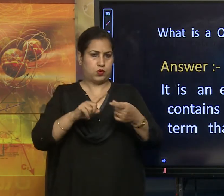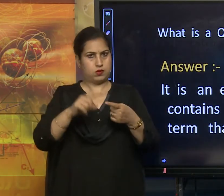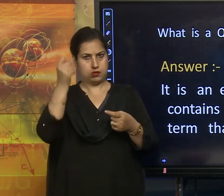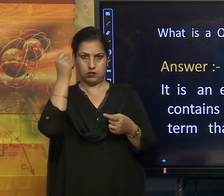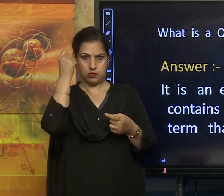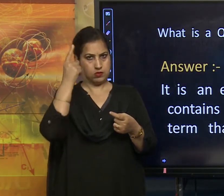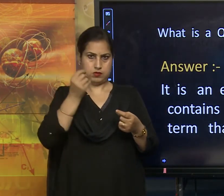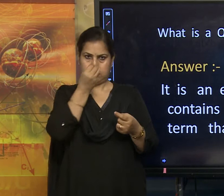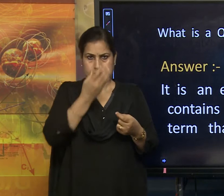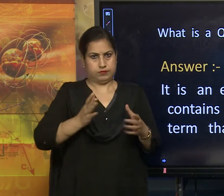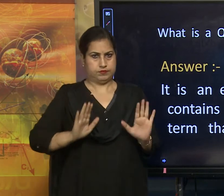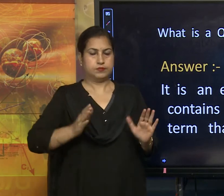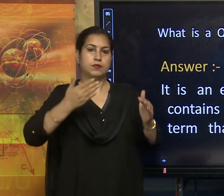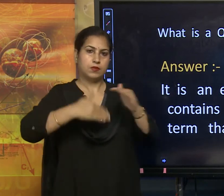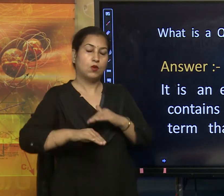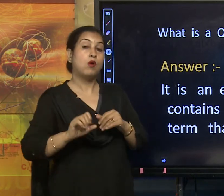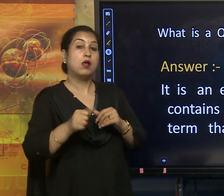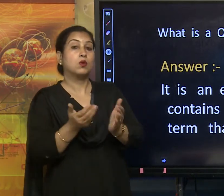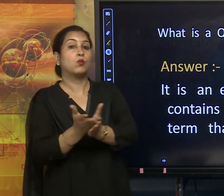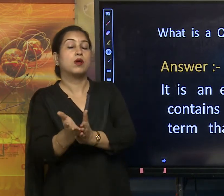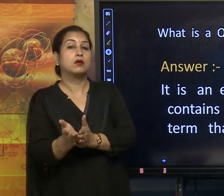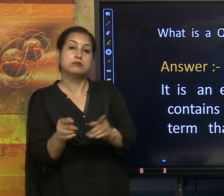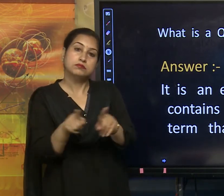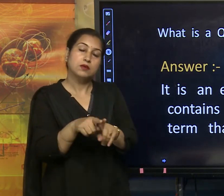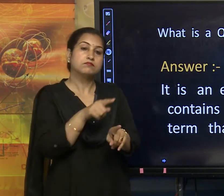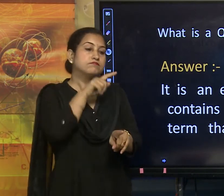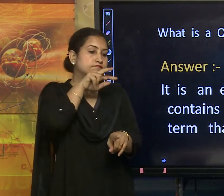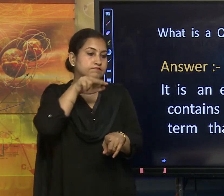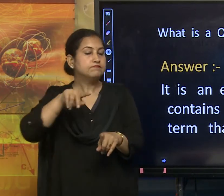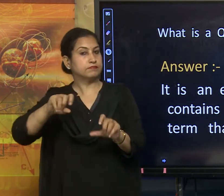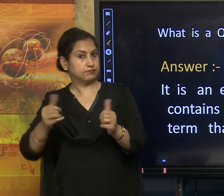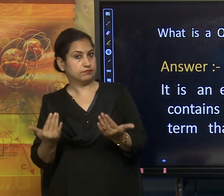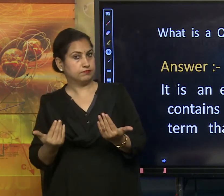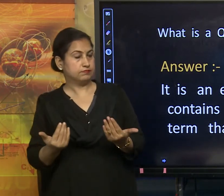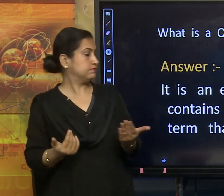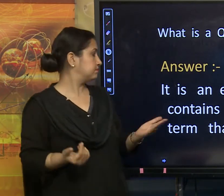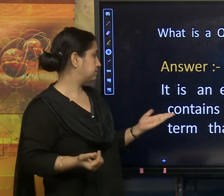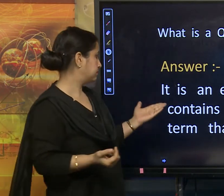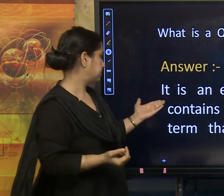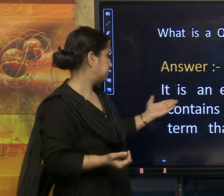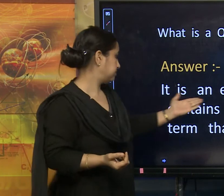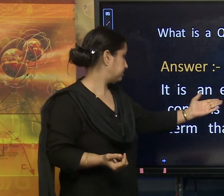अब हम सब समझ चुके हैं कि क्वाड्रेटिक इक्वेशन क्या होता है, तो इसे बताने का यह भी एक तरीका